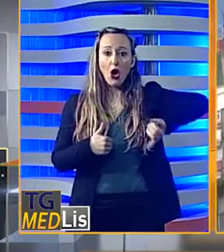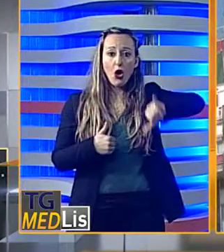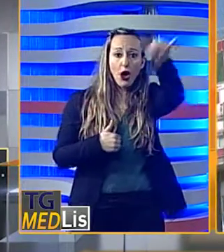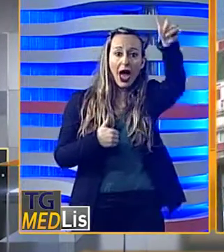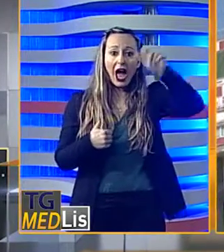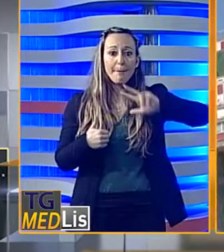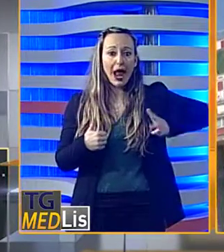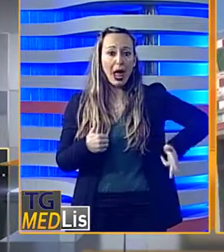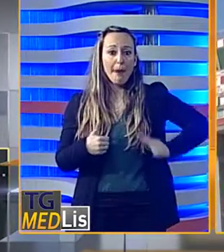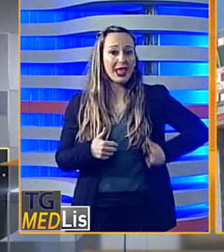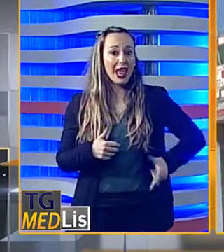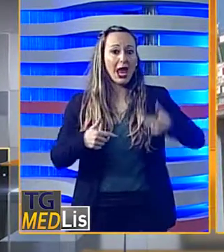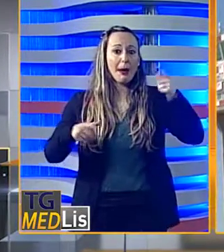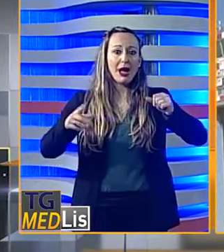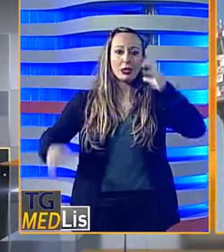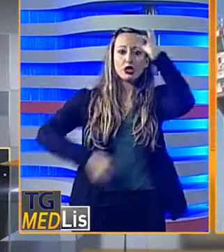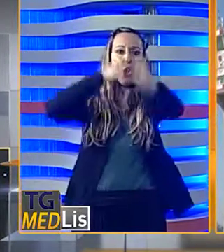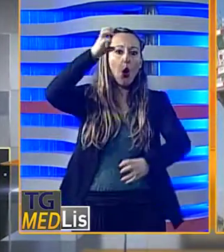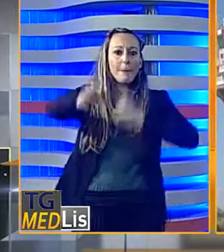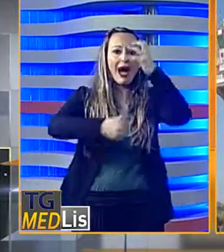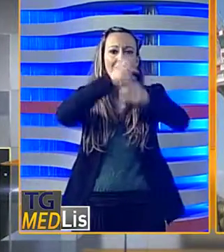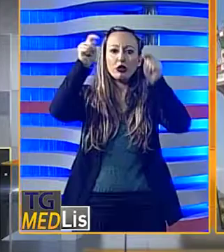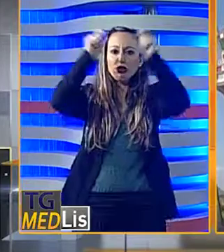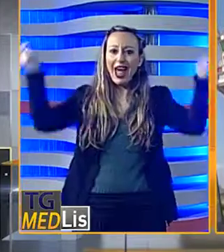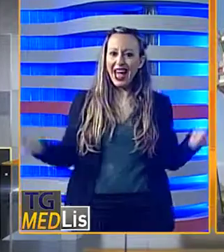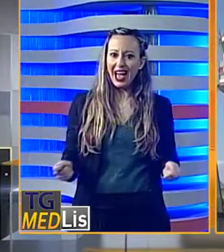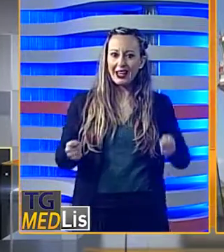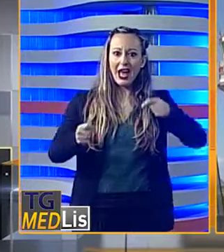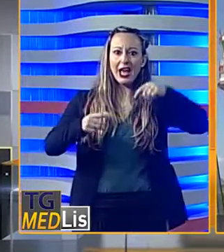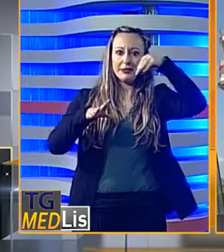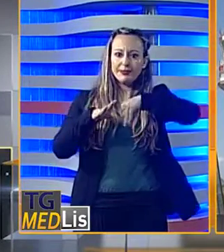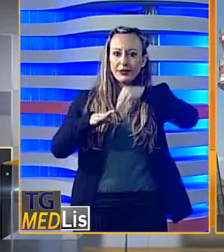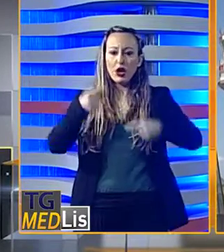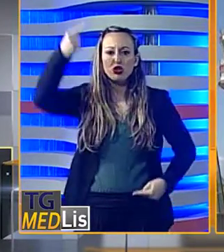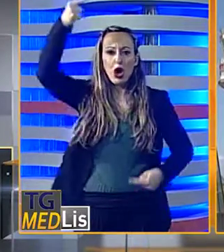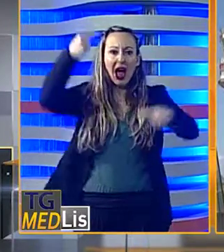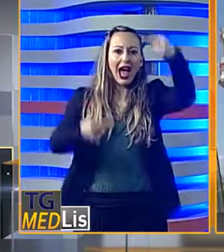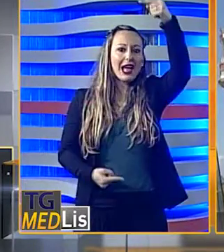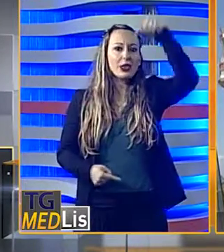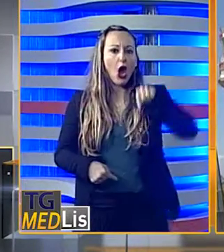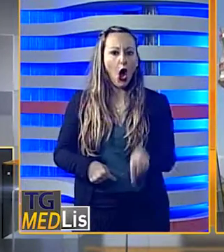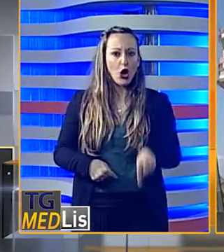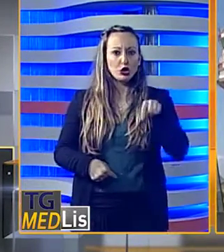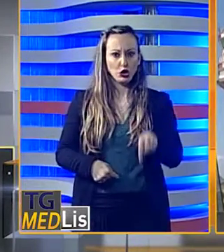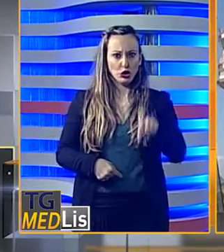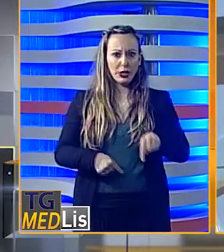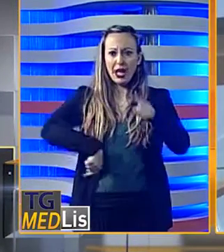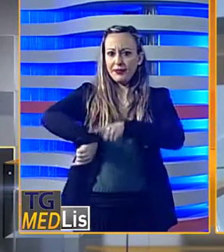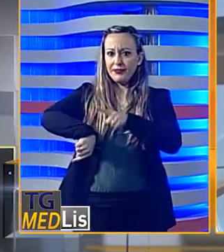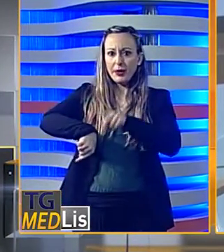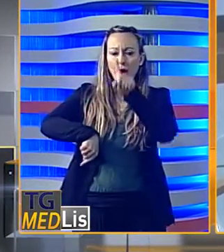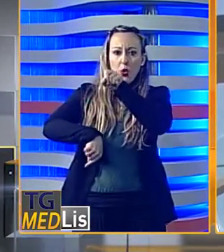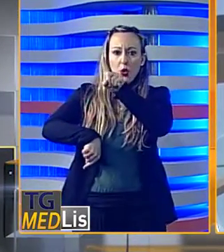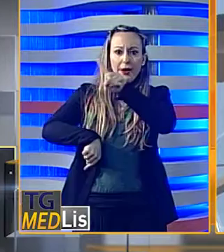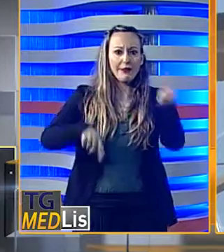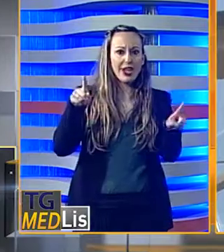Disagi anche a Palermo per lo sciopero generale indetto per la giornata di oggi. Dalle 13 alle 17